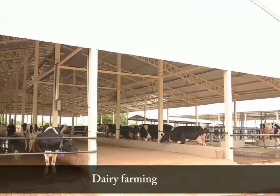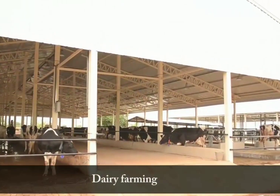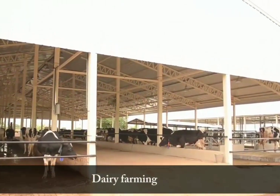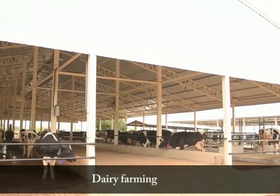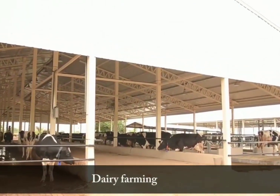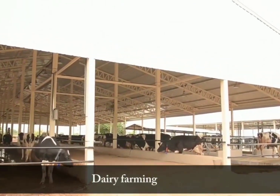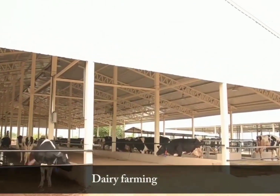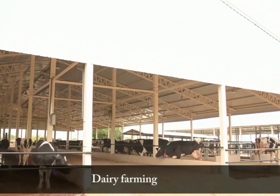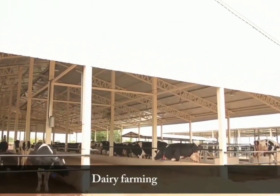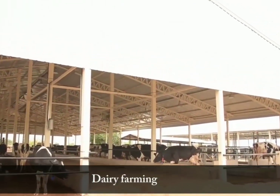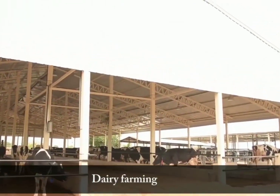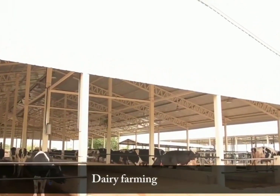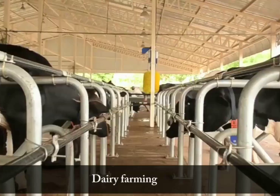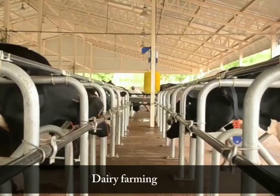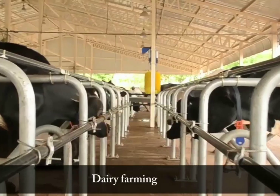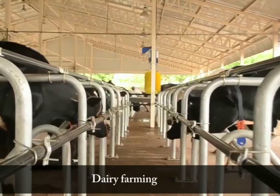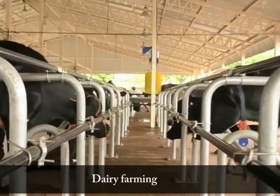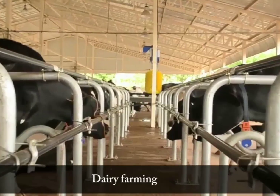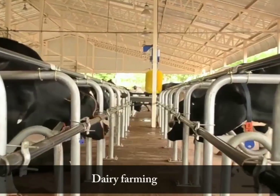डेयरी उद्योग।